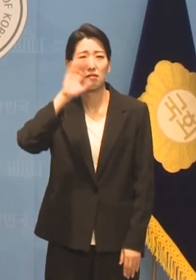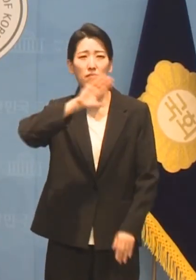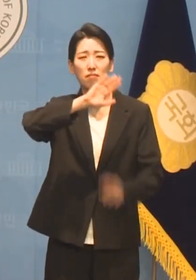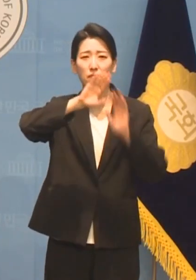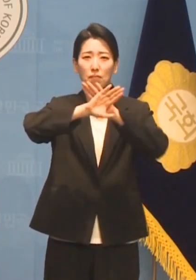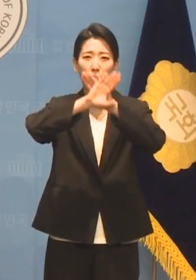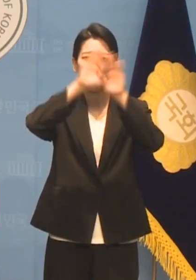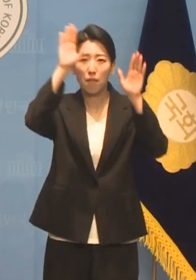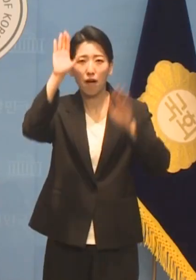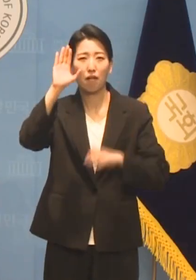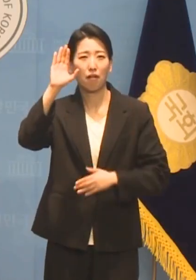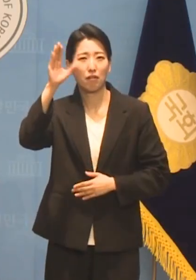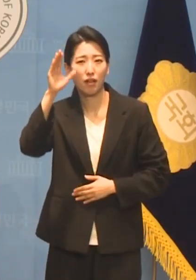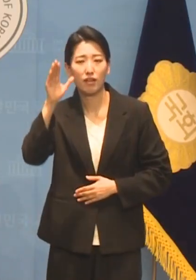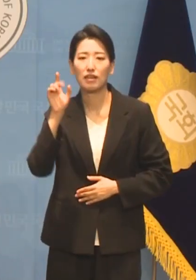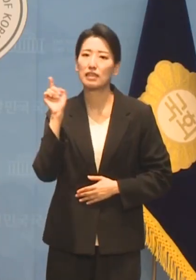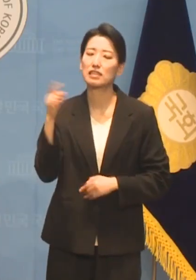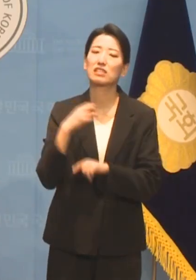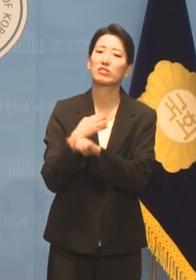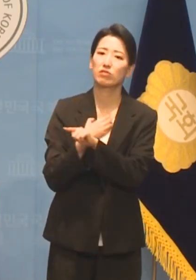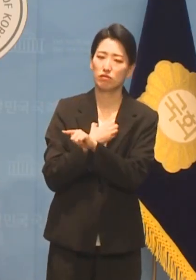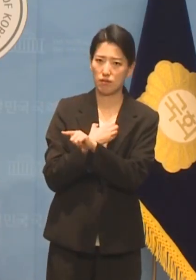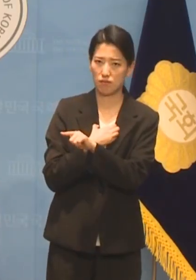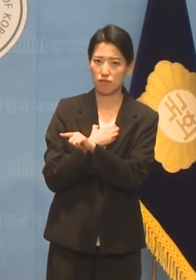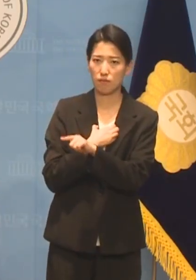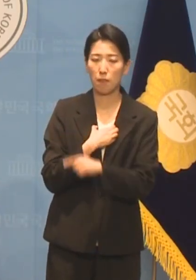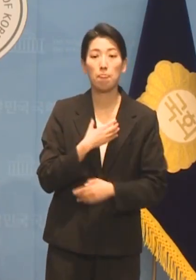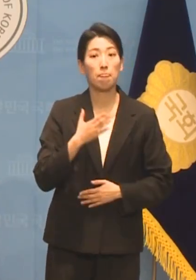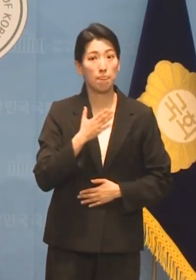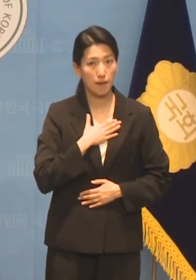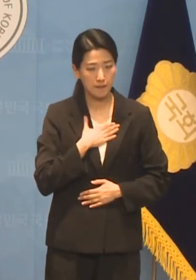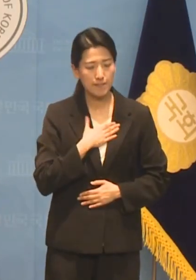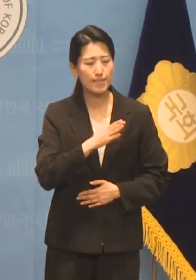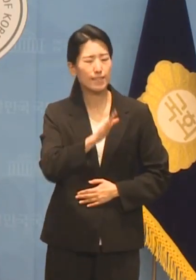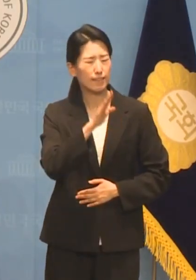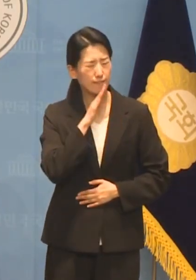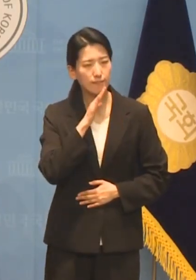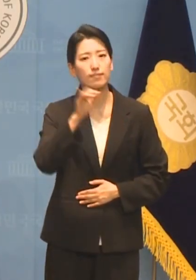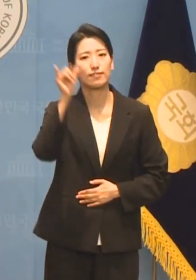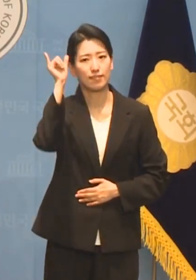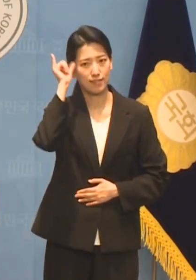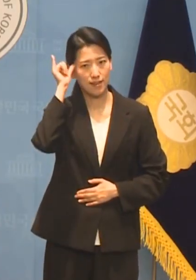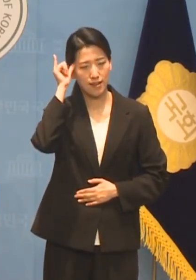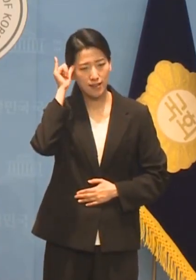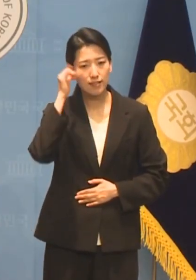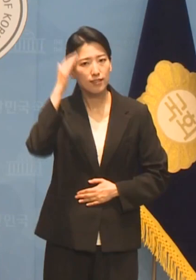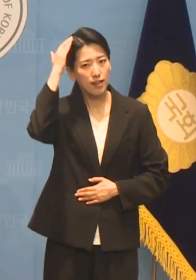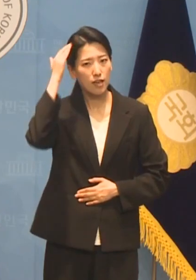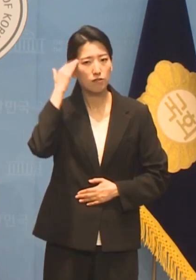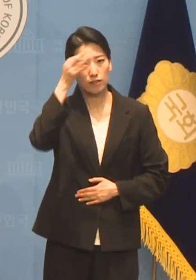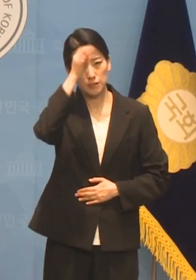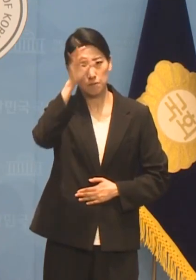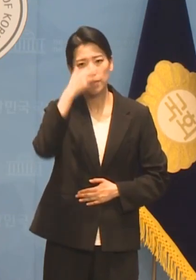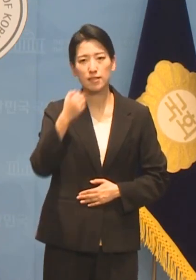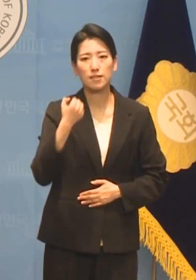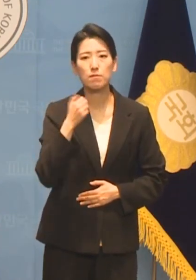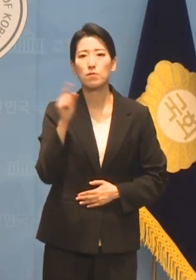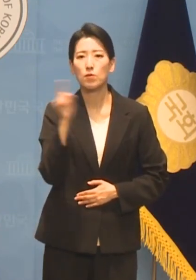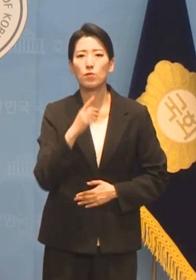허점과 위험성을 지적하고 대한민국의 미래를 책임질 진짜 AI 강국의 길을 제시하고자